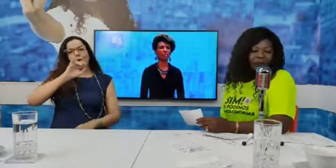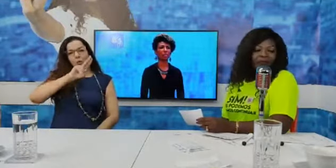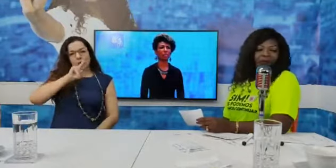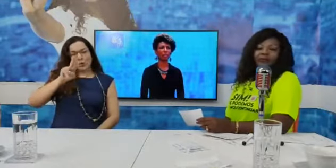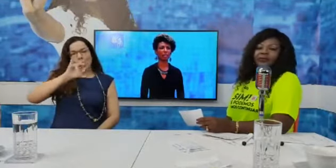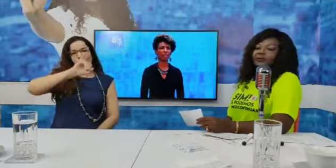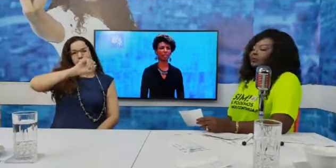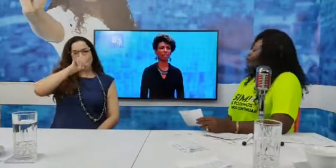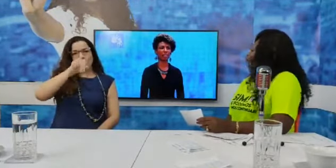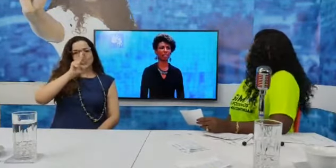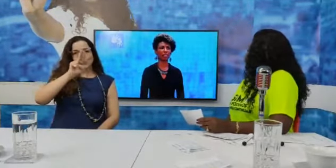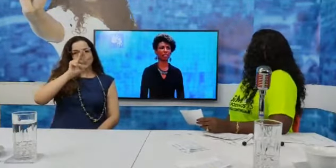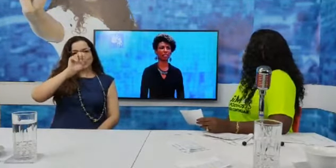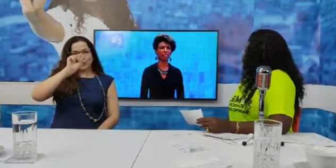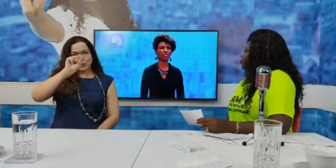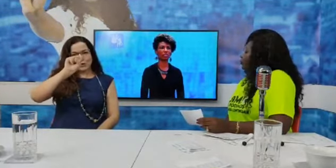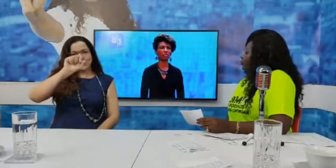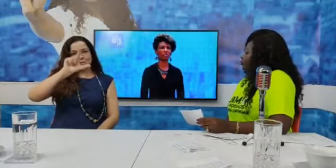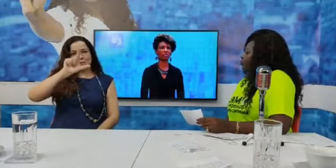Facebook também da Central...